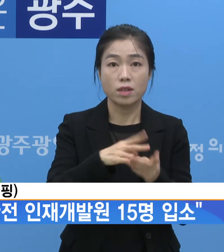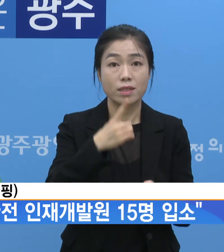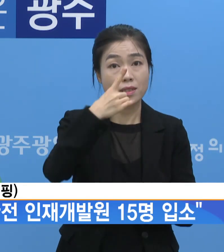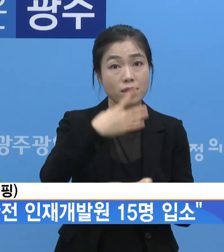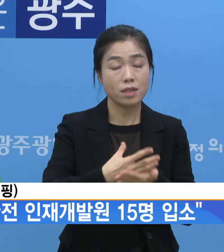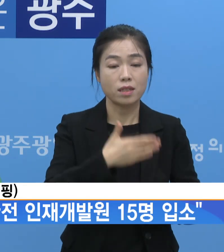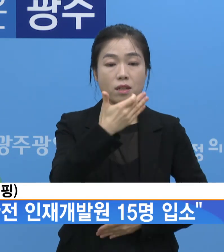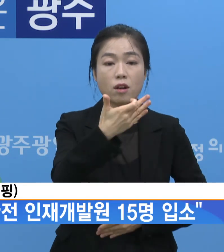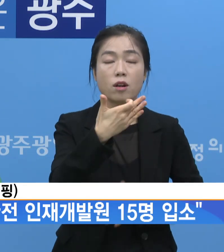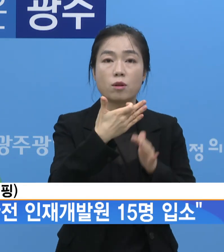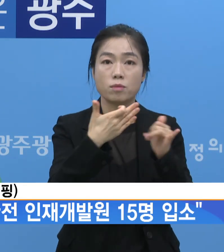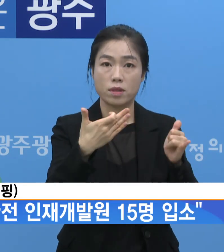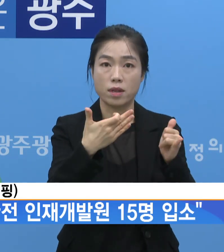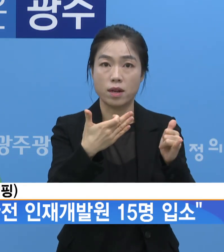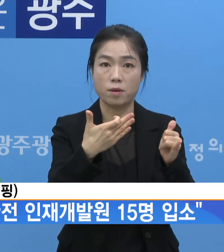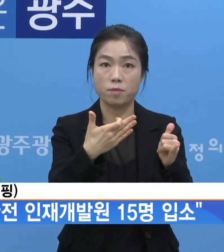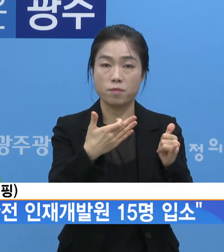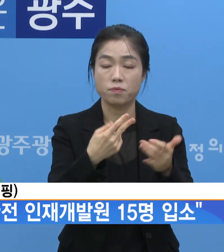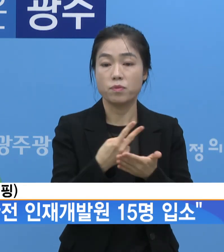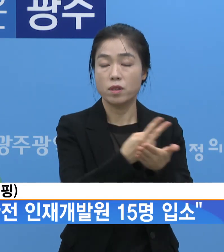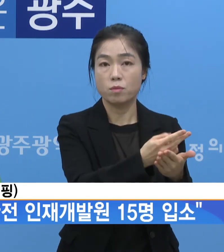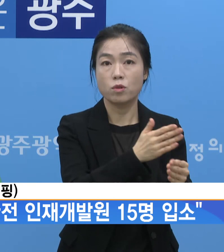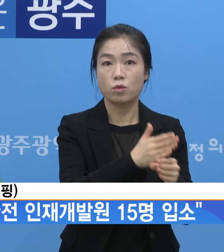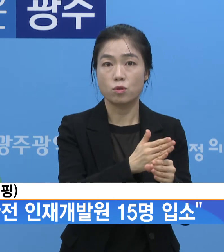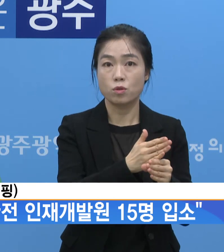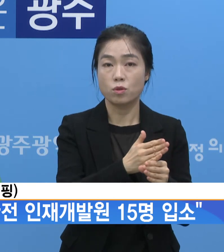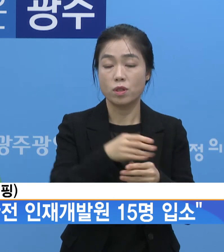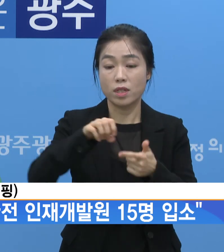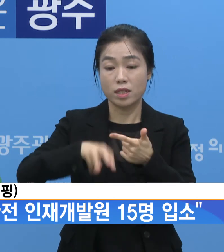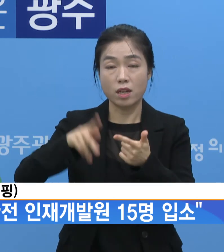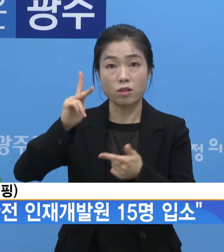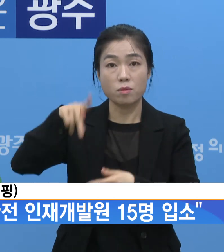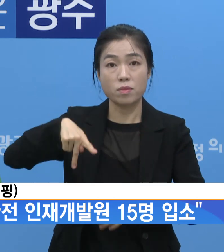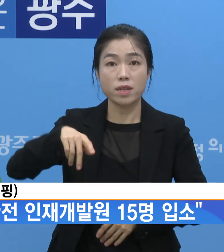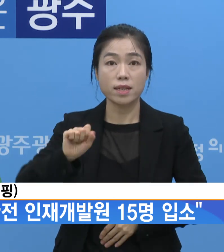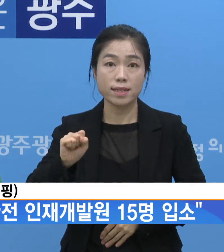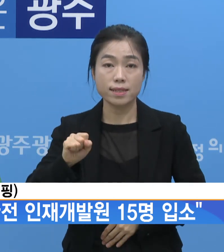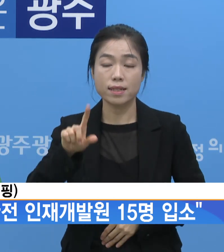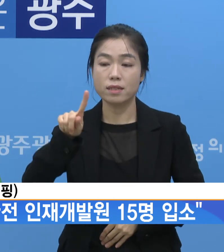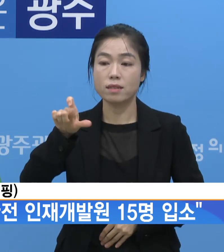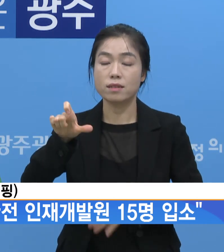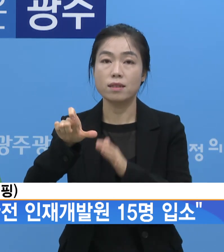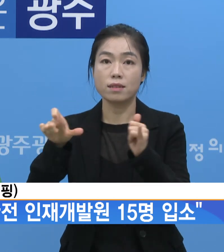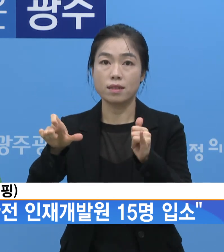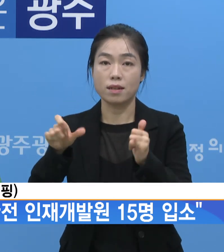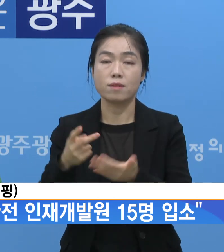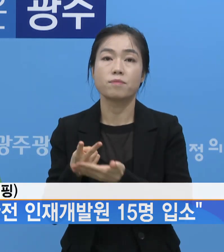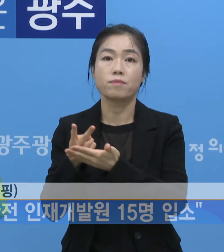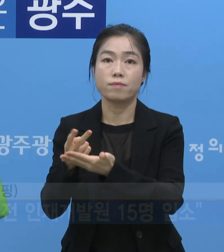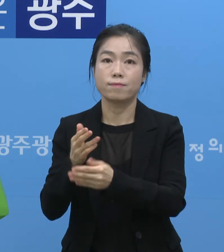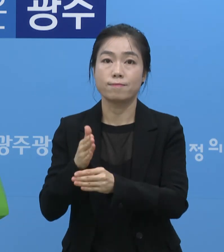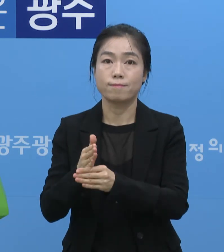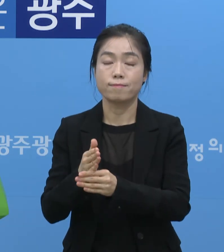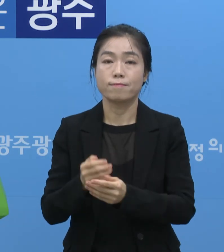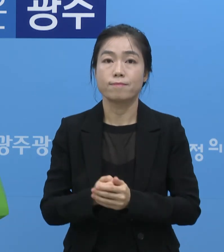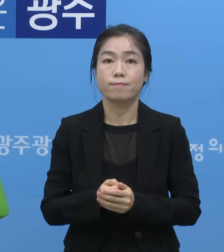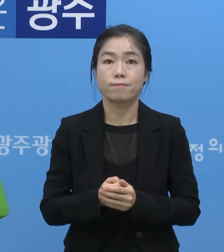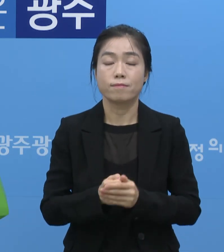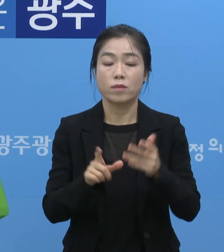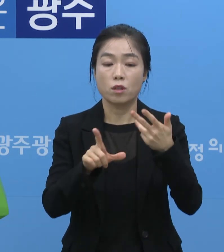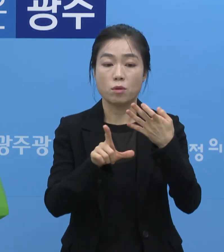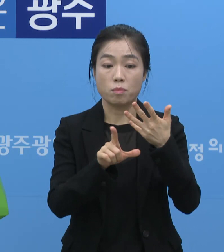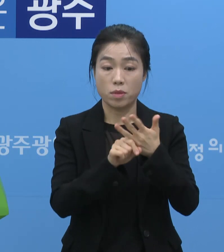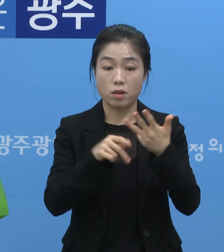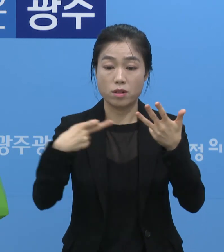천안에 19명 지금 치료 중이고요. 나주 한전 KPS에 15명 치료 중입니다. 8월